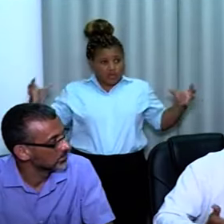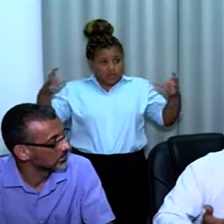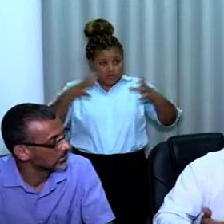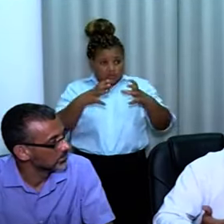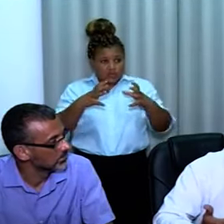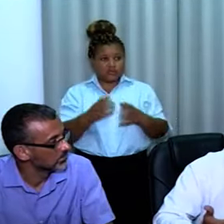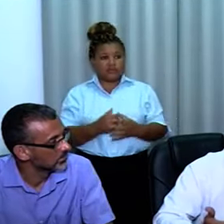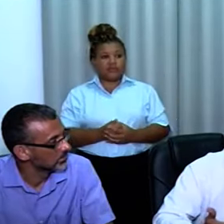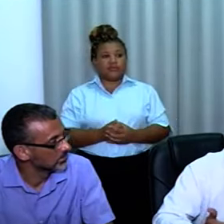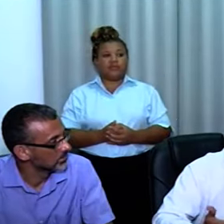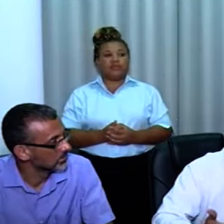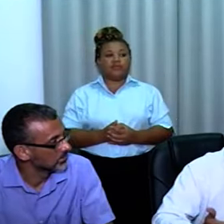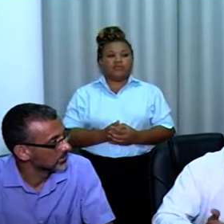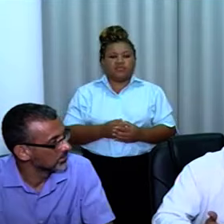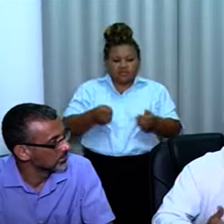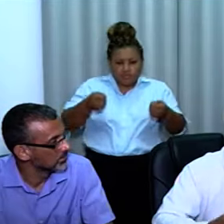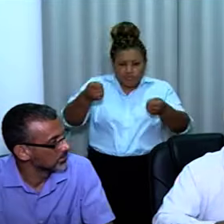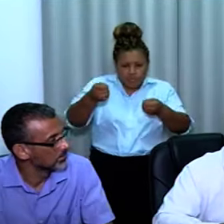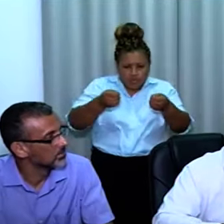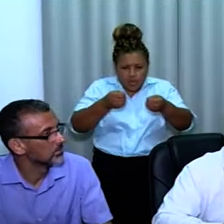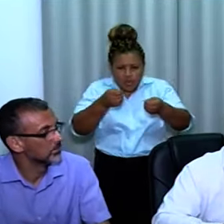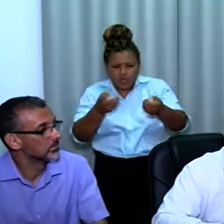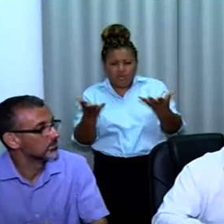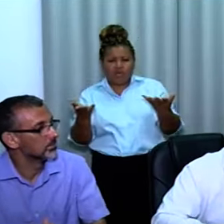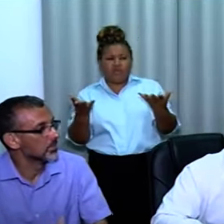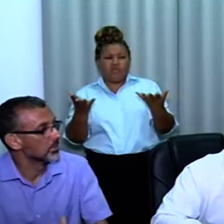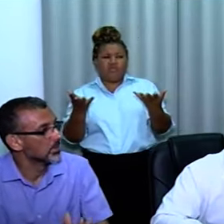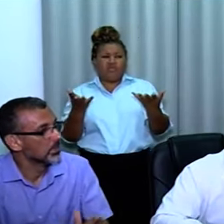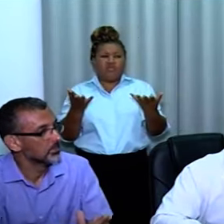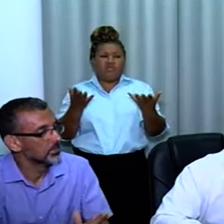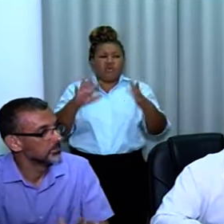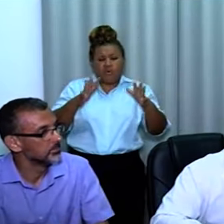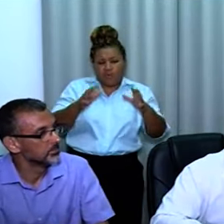and keep our people as safe as possible.